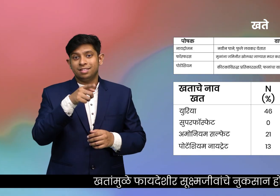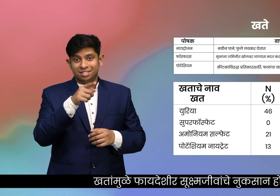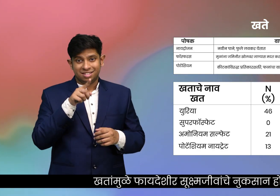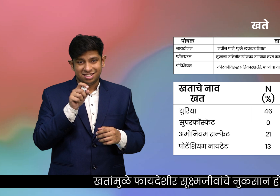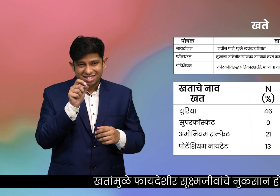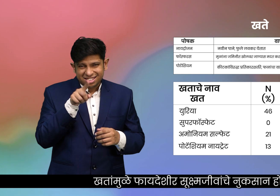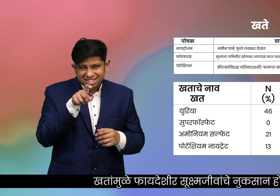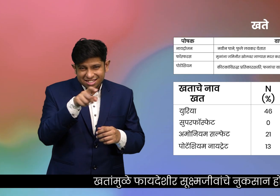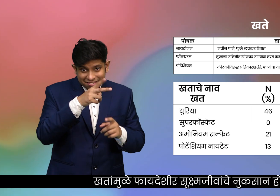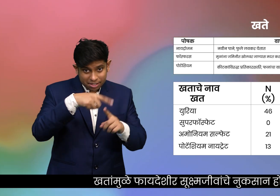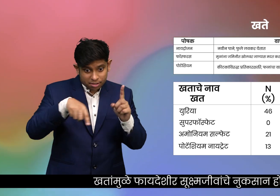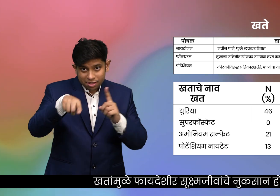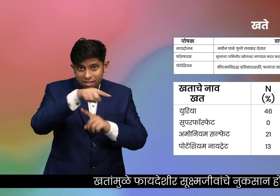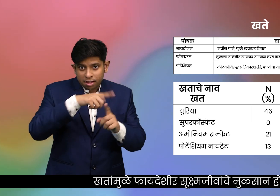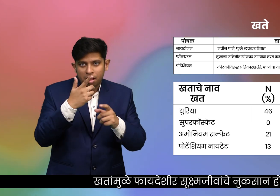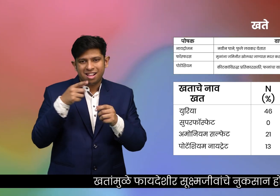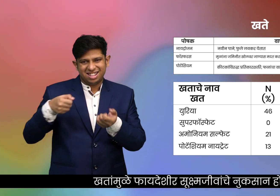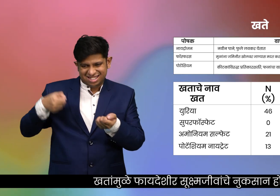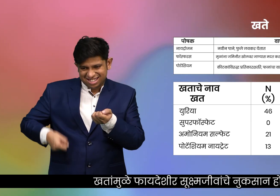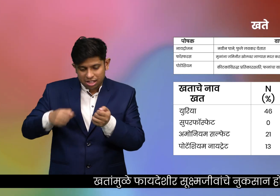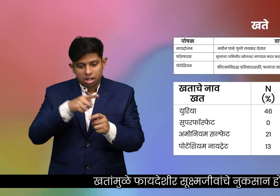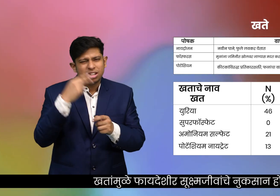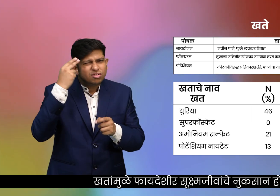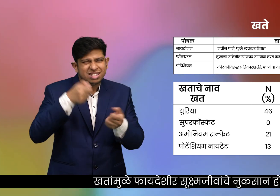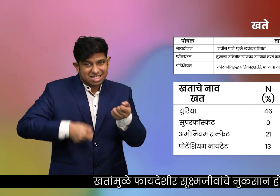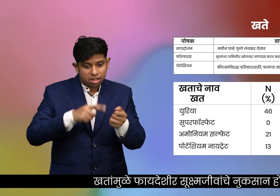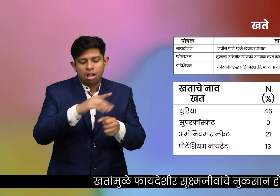खतांमुळे फायदेशीर सूक्ष्मजीवांचे नुकसान होते.